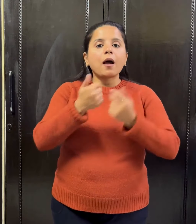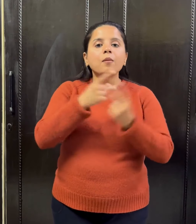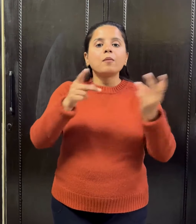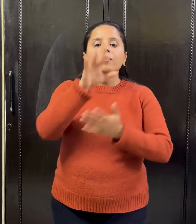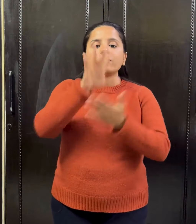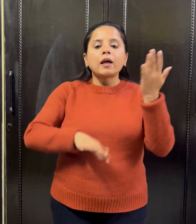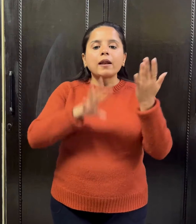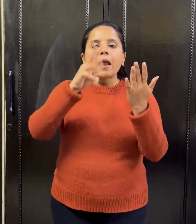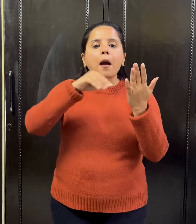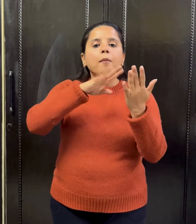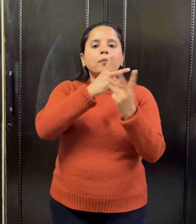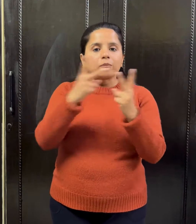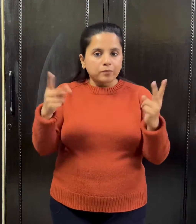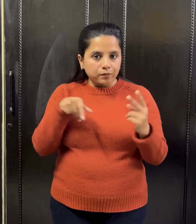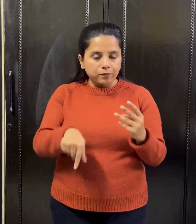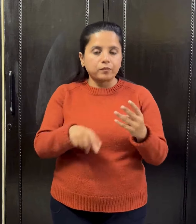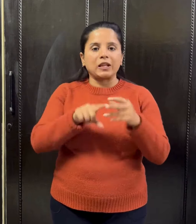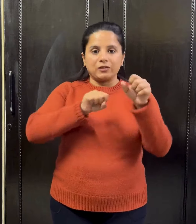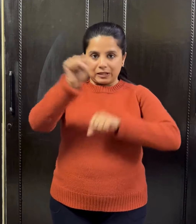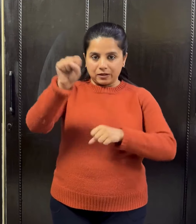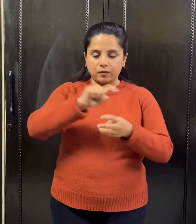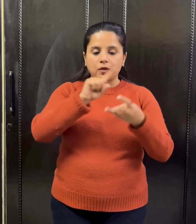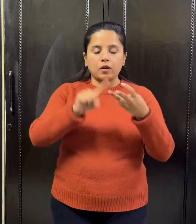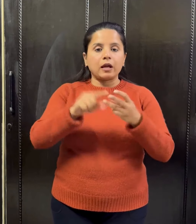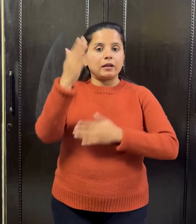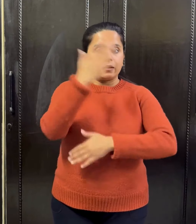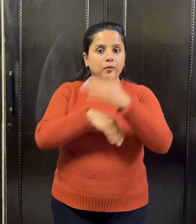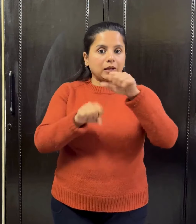आपका डिसेबिलिटी सर्टिफिकेट या कोई भी सरकारी